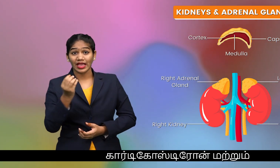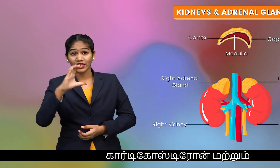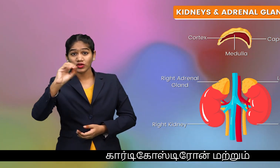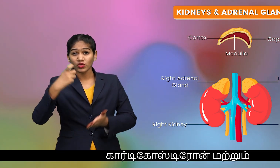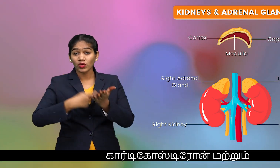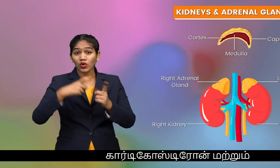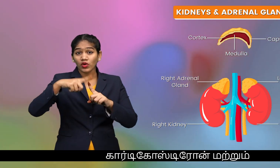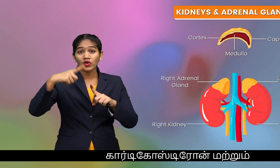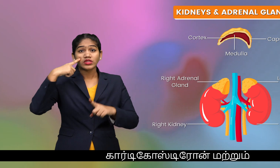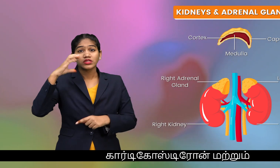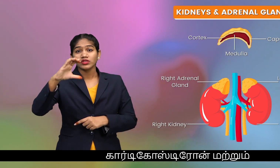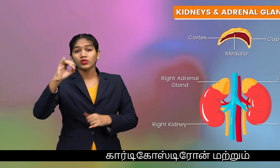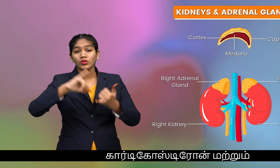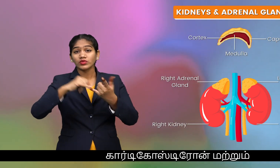கார்டிகோஸ்டரோன் மற்றும்